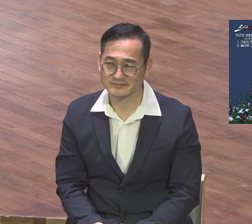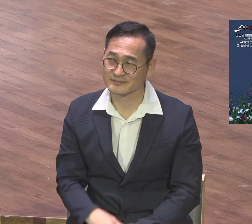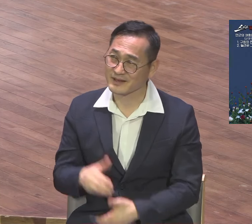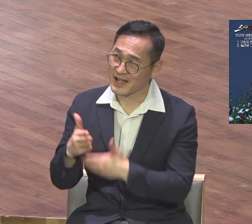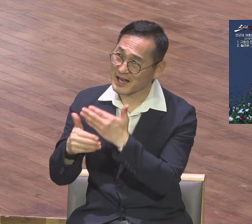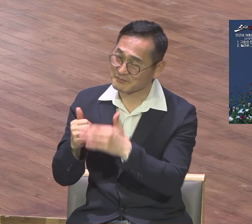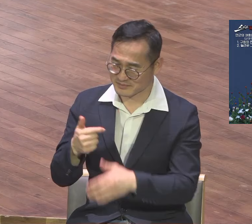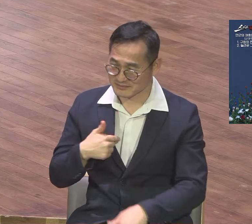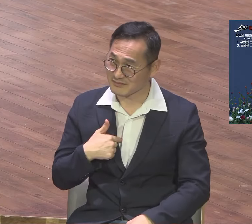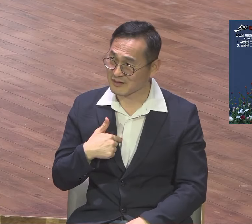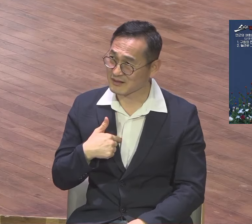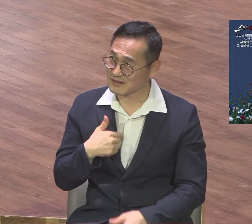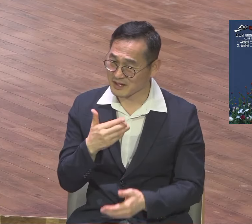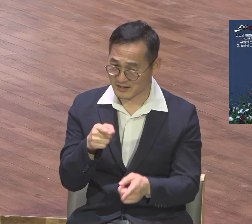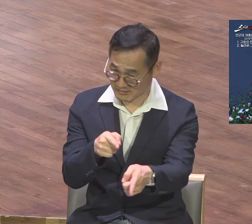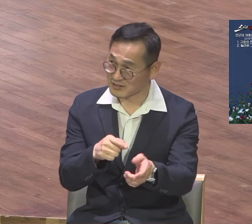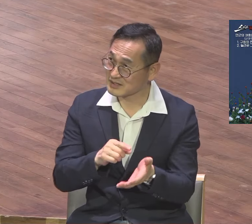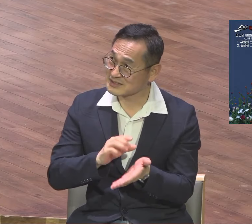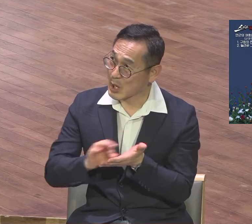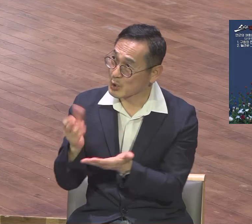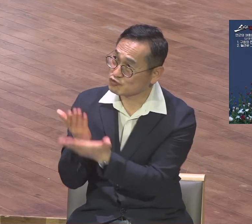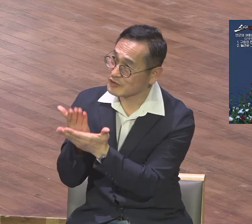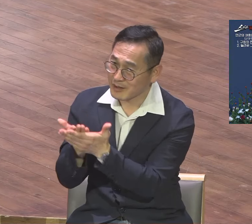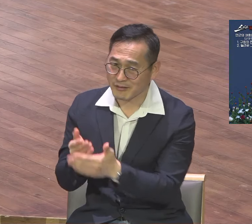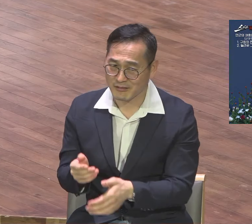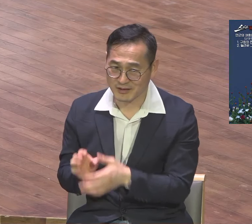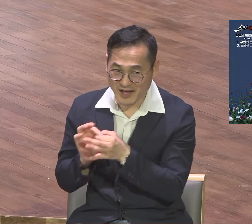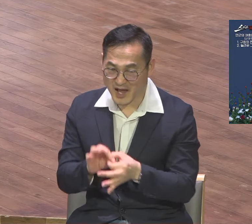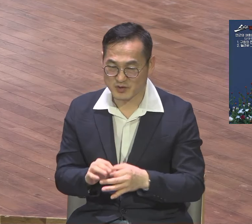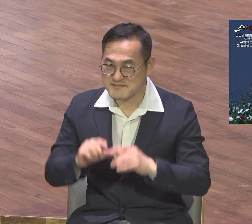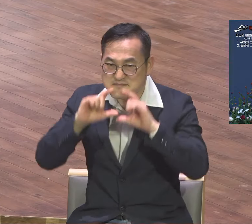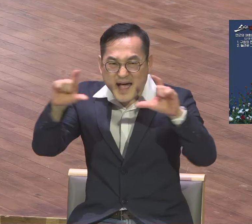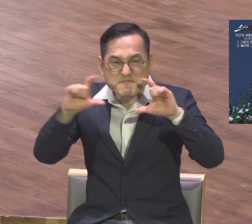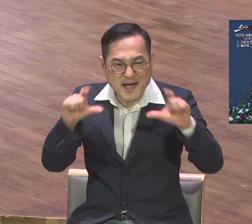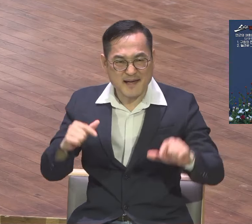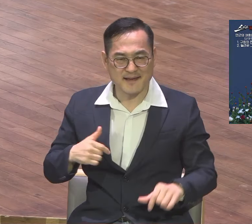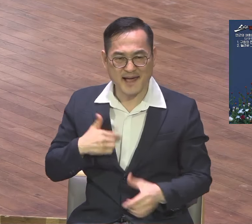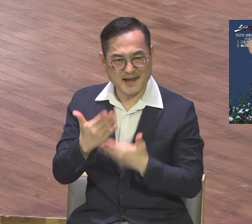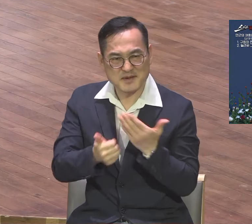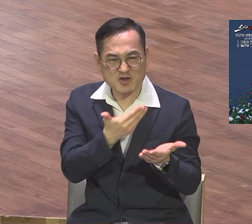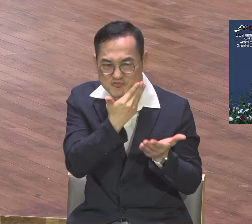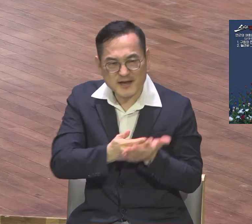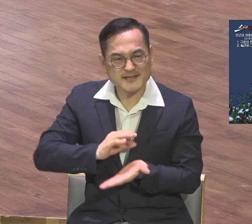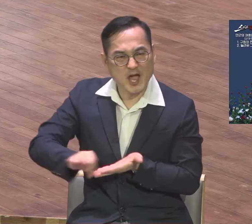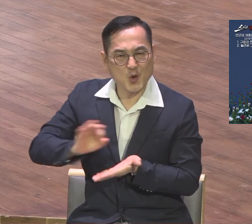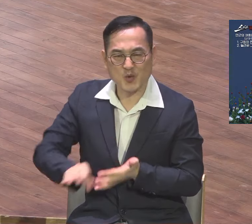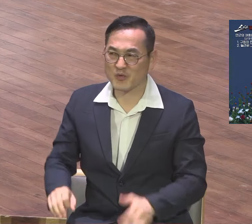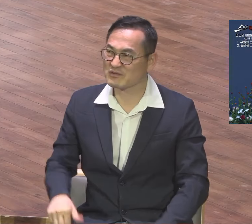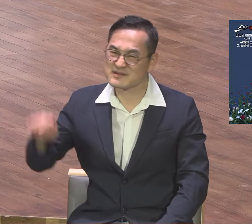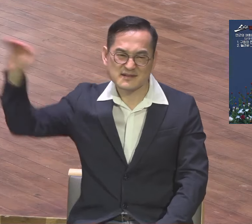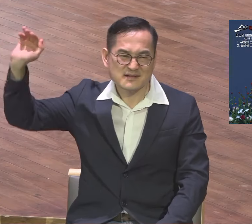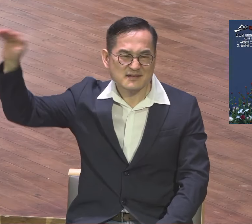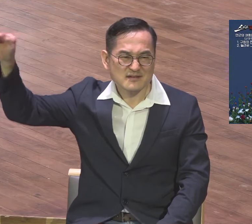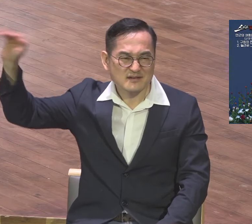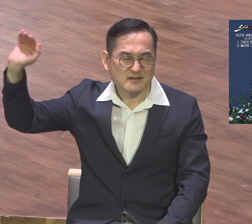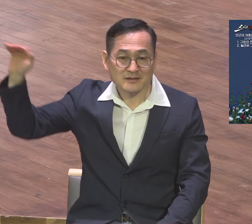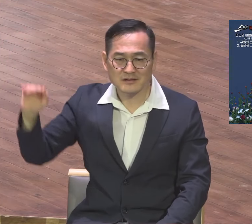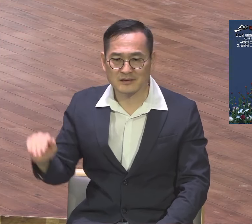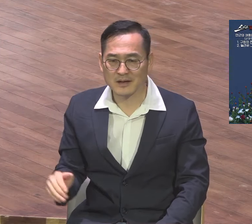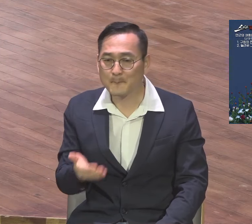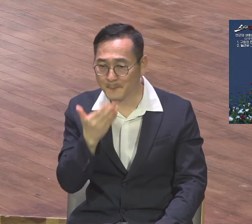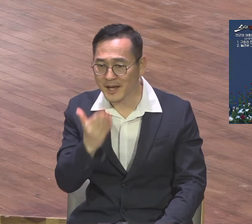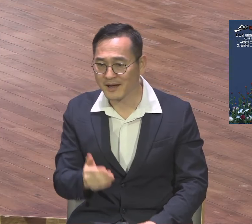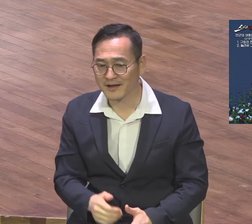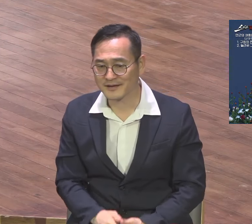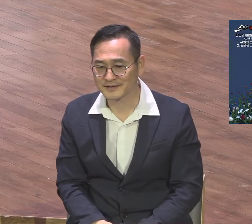하나님. 그래 큰 소리 칩니다. 빡빡 칩니다. 막 하나님 들으시고 하나님 알아서 하세요. 안 해주면